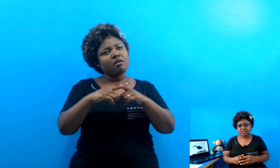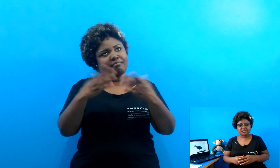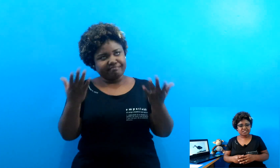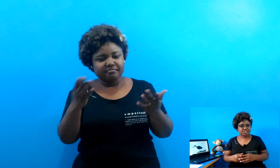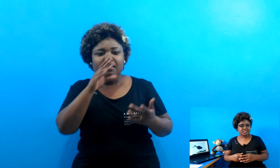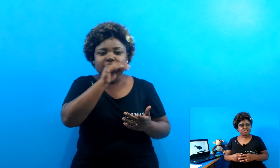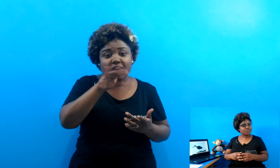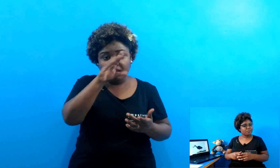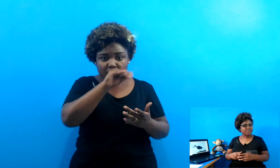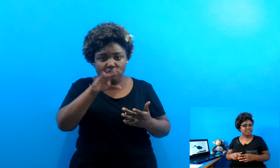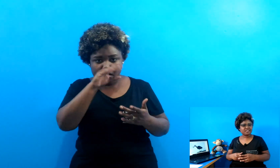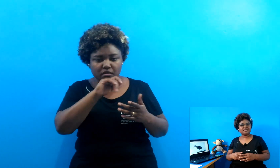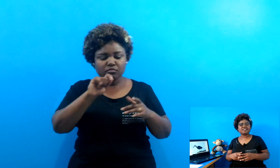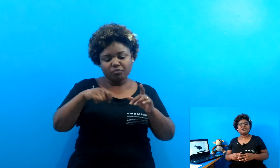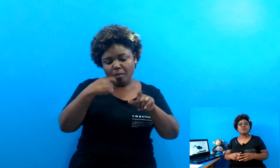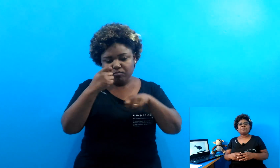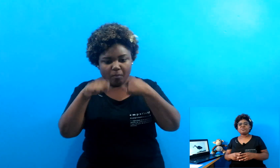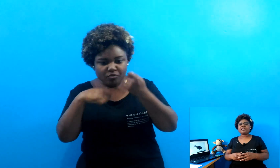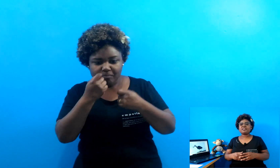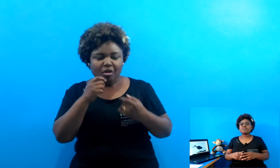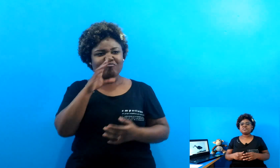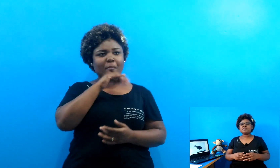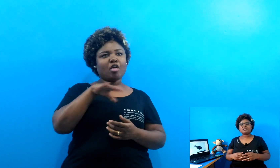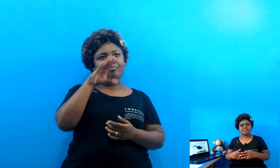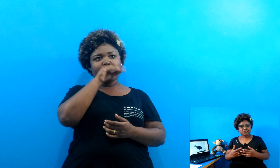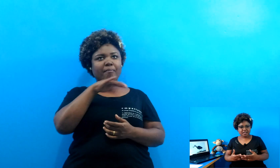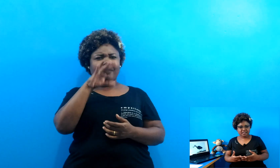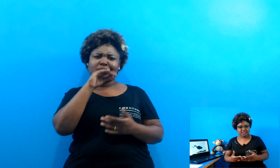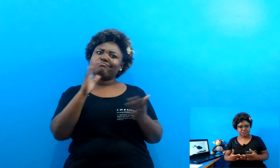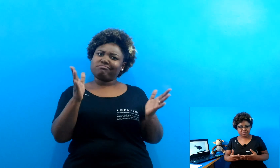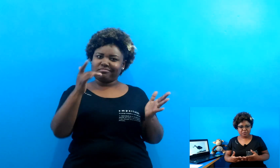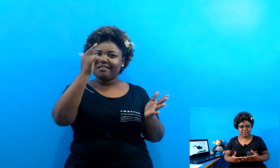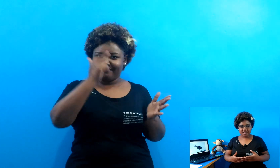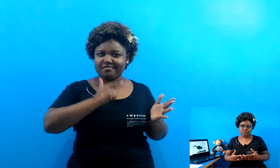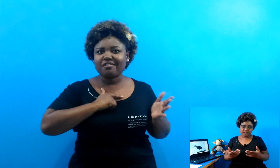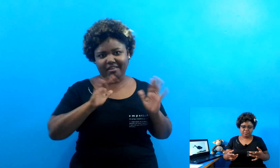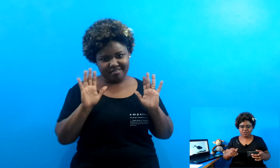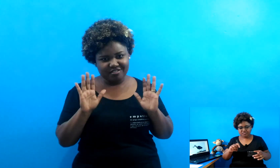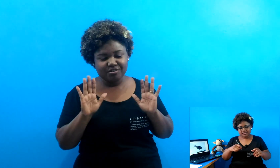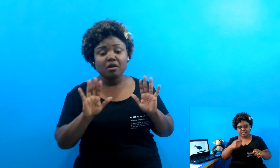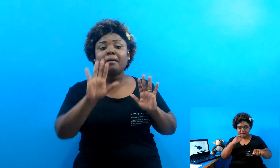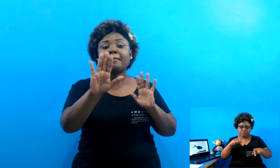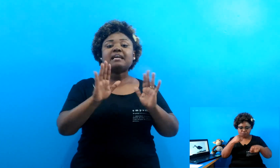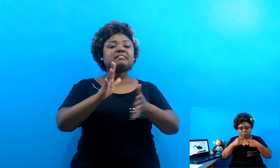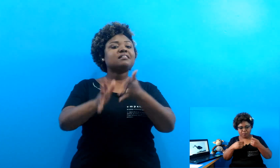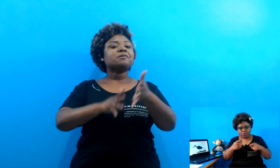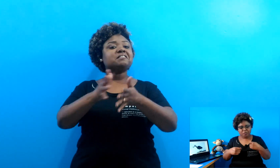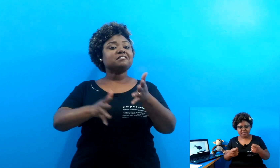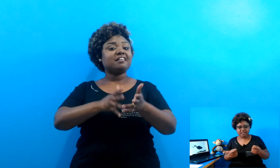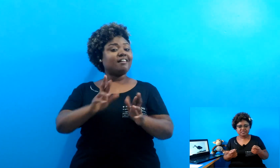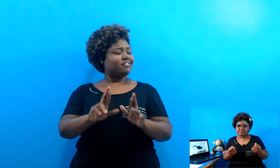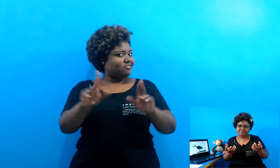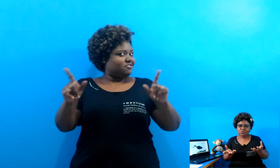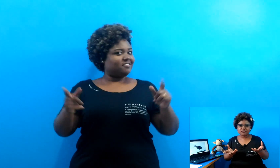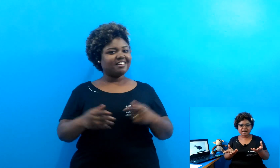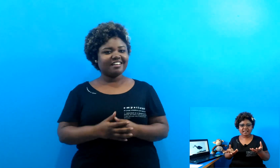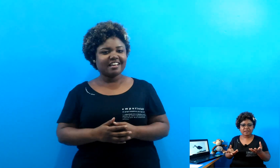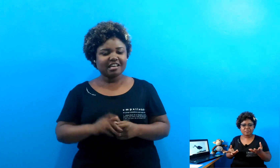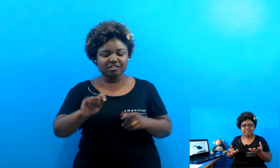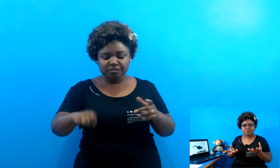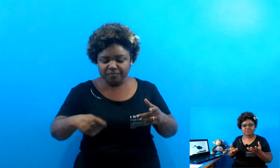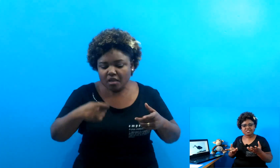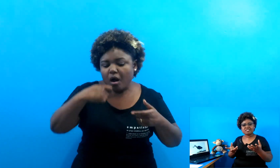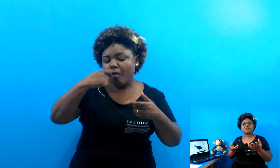essa boca que tá cheia de comida. Porque enquanto você tá falando e comendo, tá bom, você tá lá comendo, não